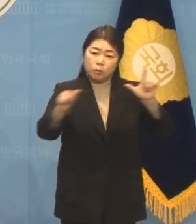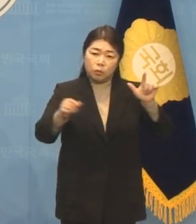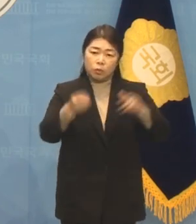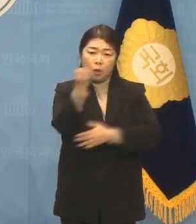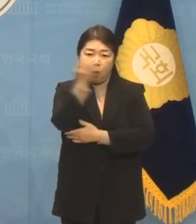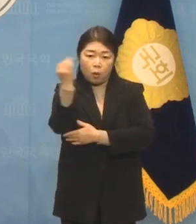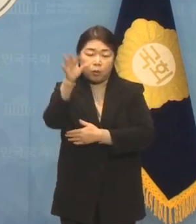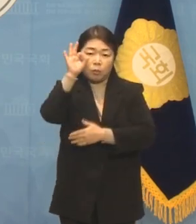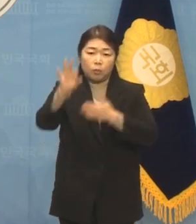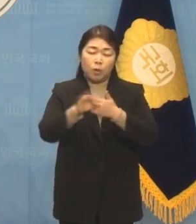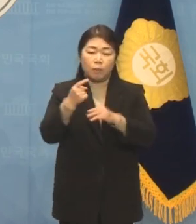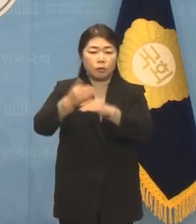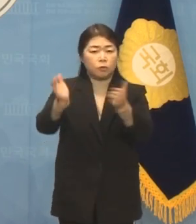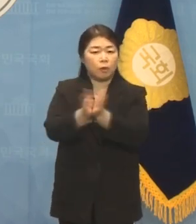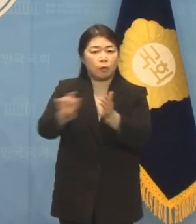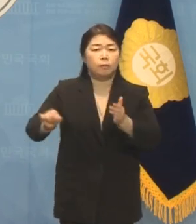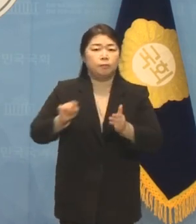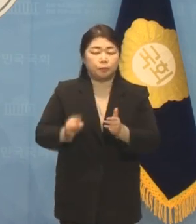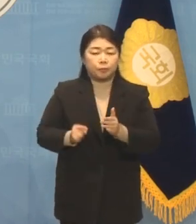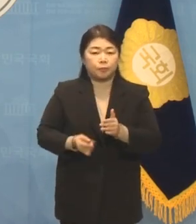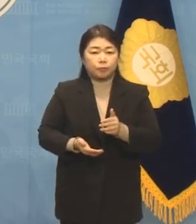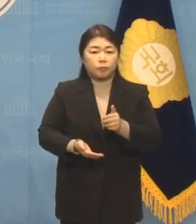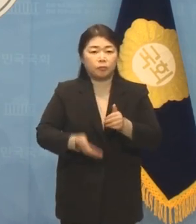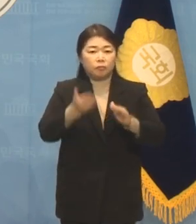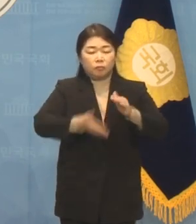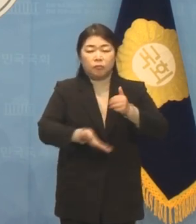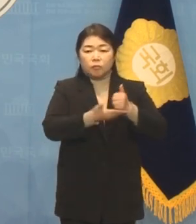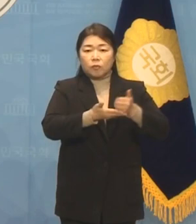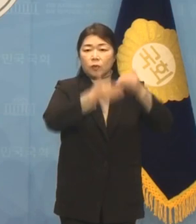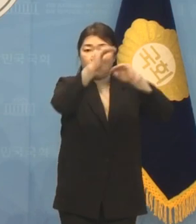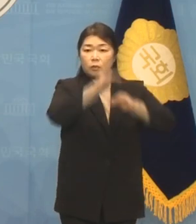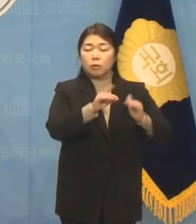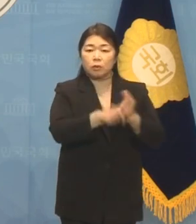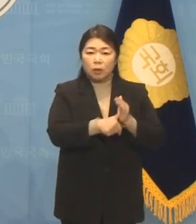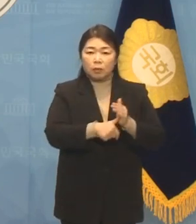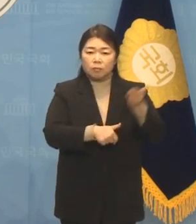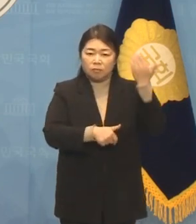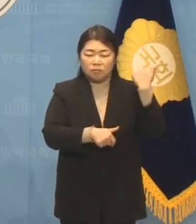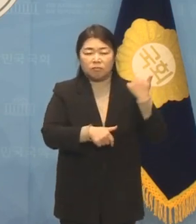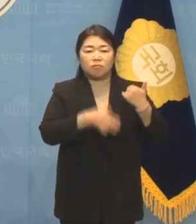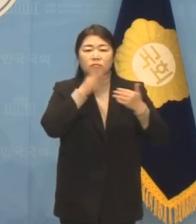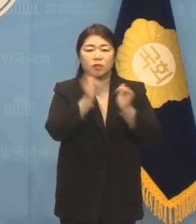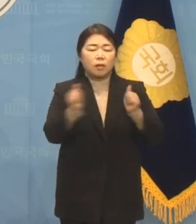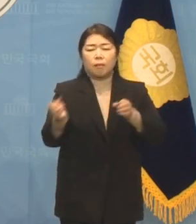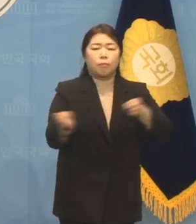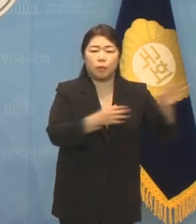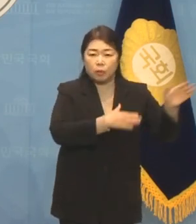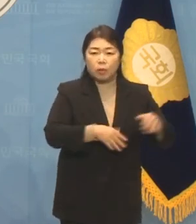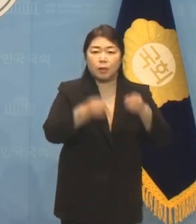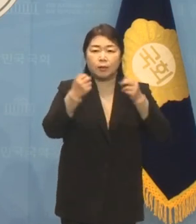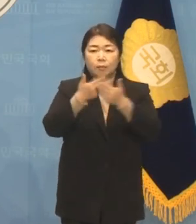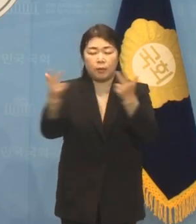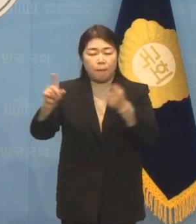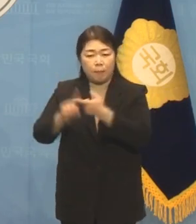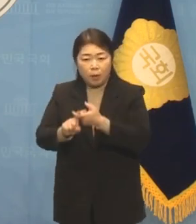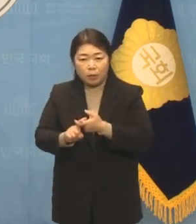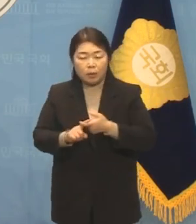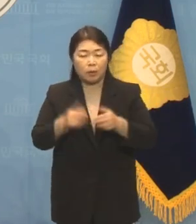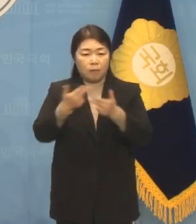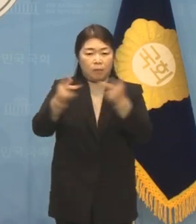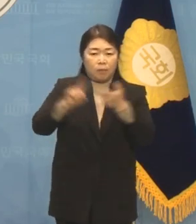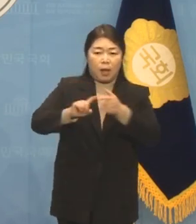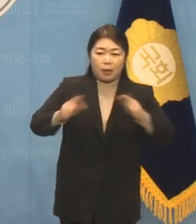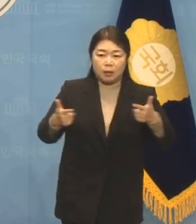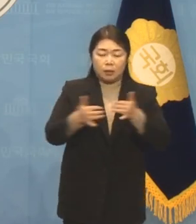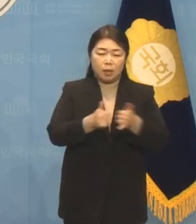언론에서 더불어민주당에서 경선 과정을 두고 올드보이 청산론과 친명대 비명의